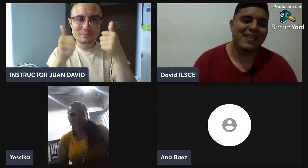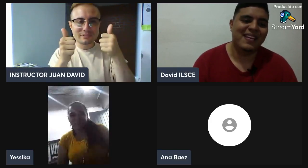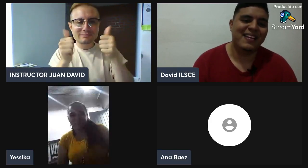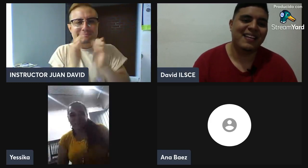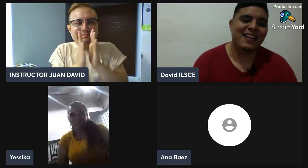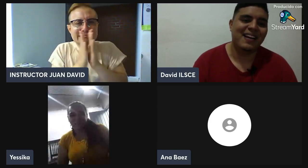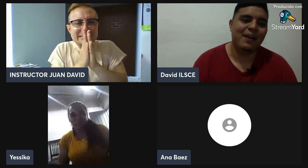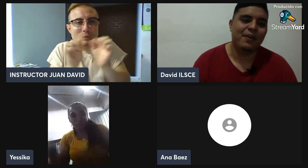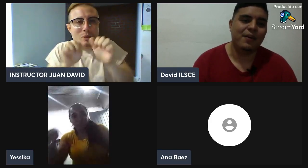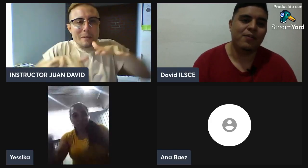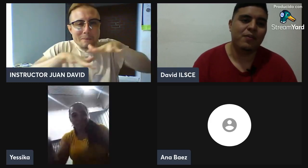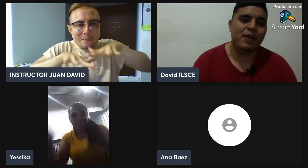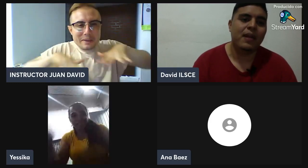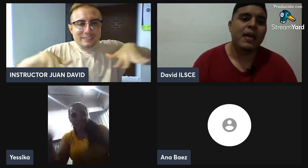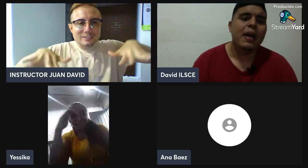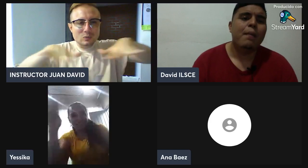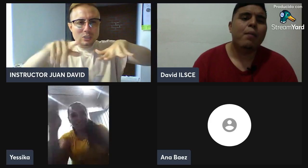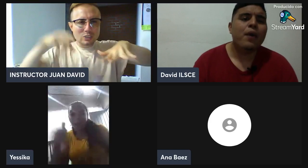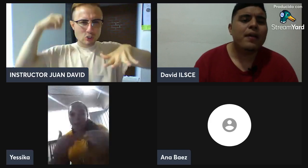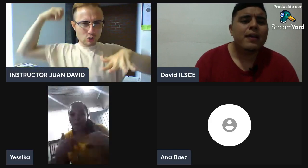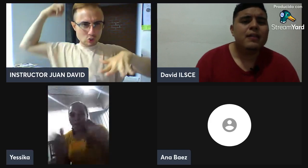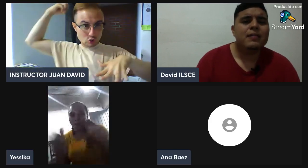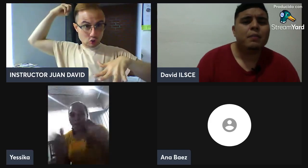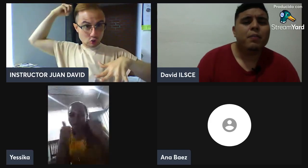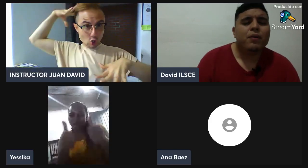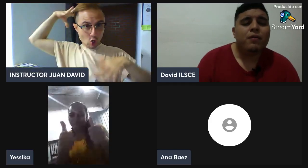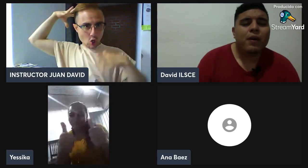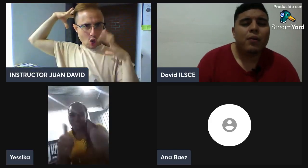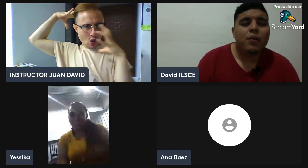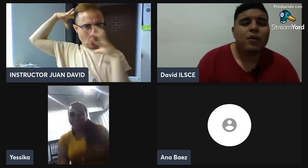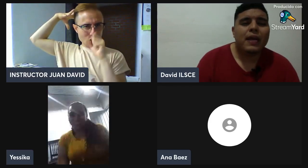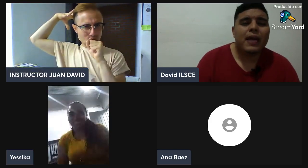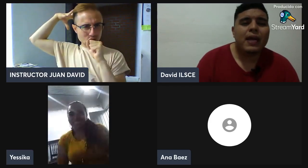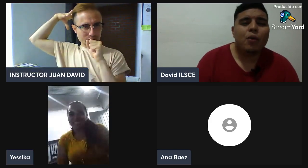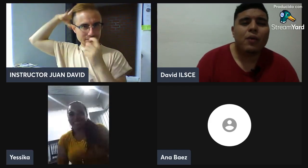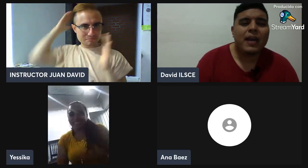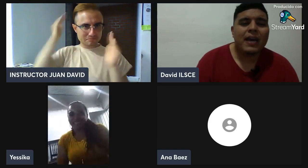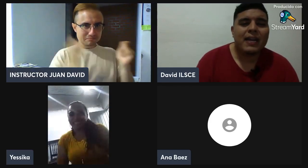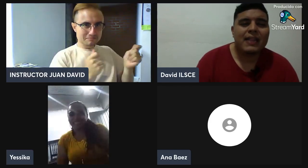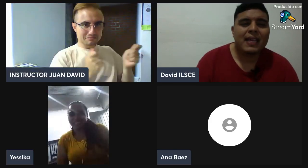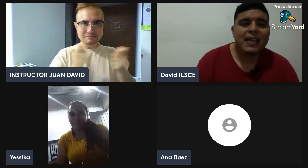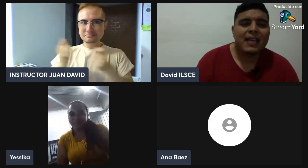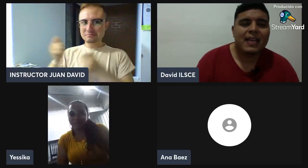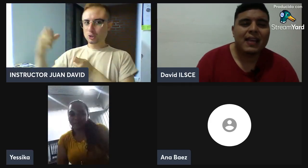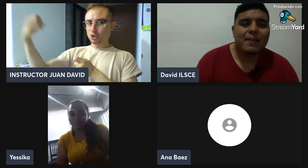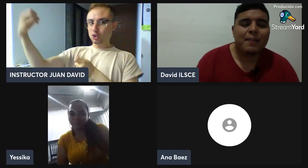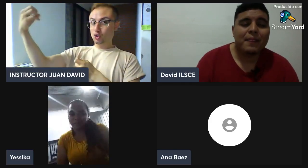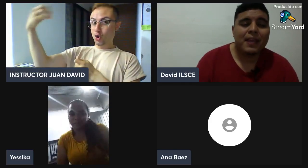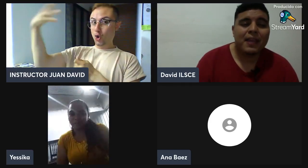Bien, ah, bueno, muy bien. ¿Puedes, por favor, ubicarte